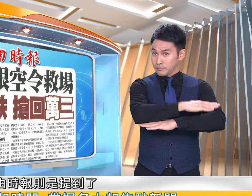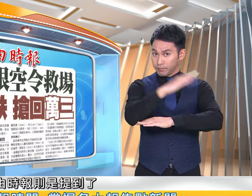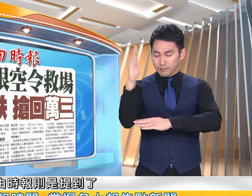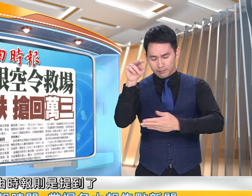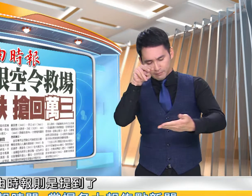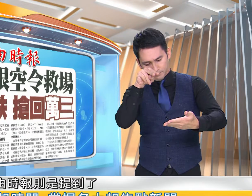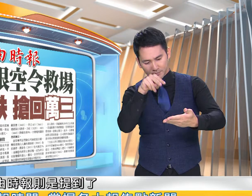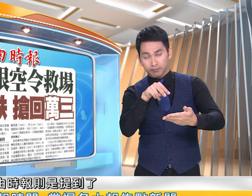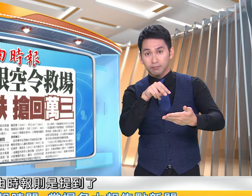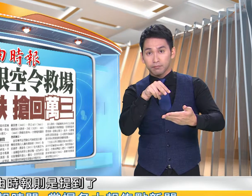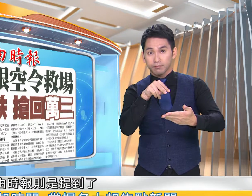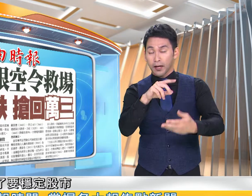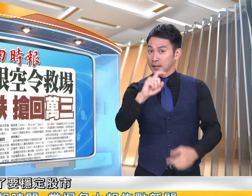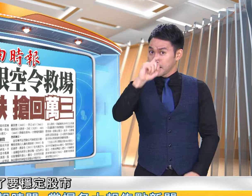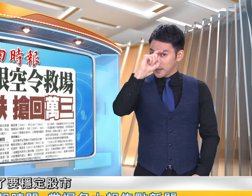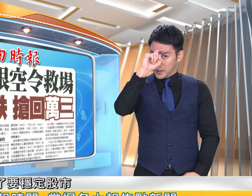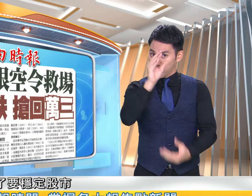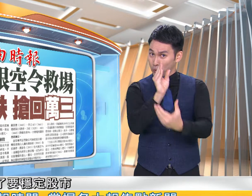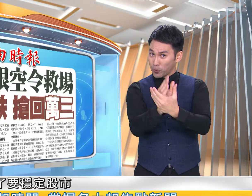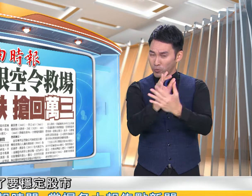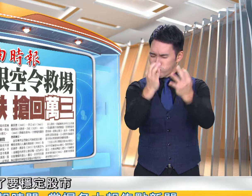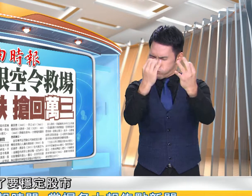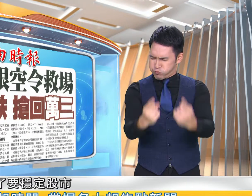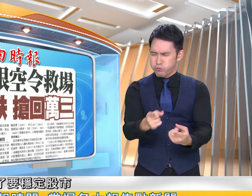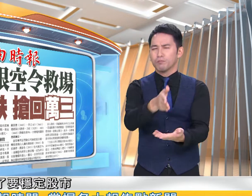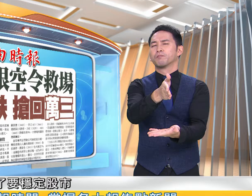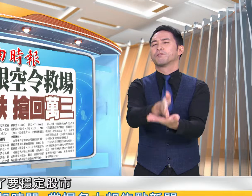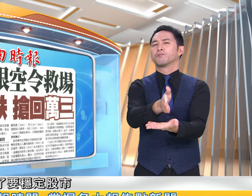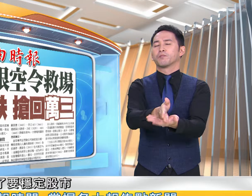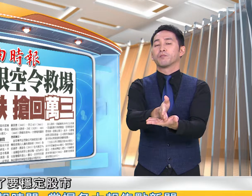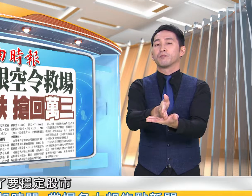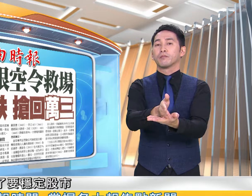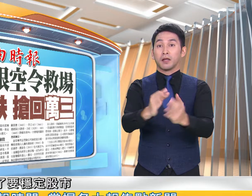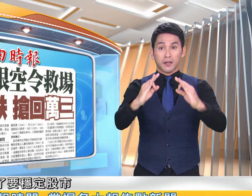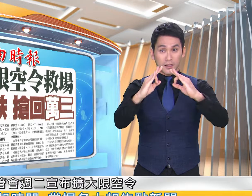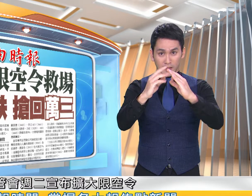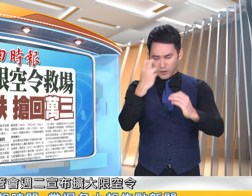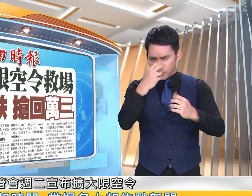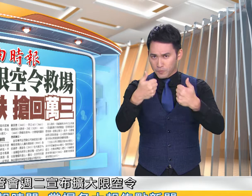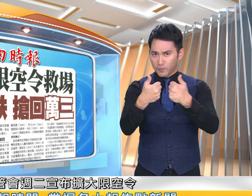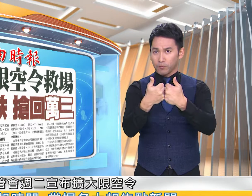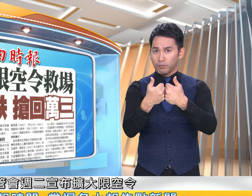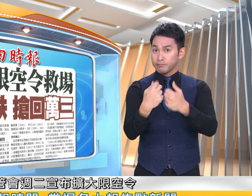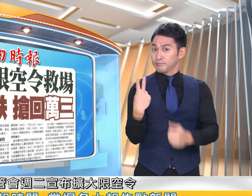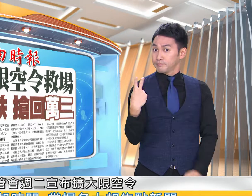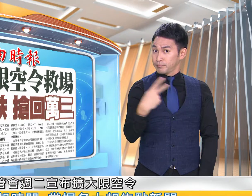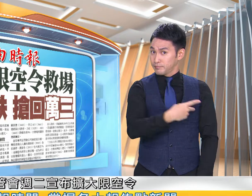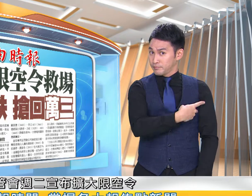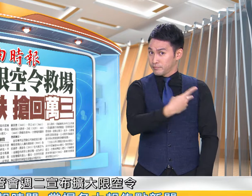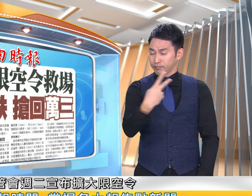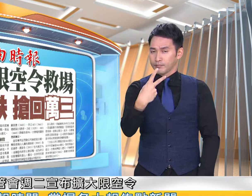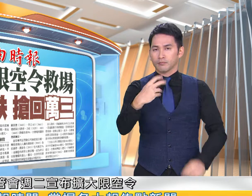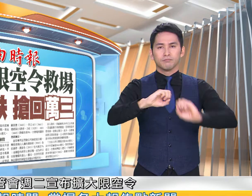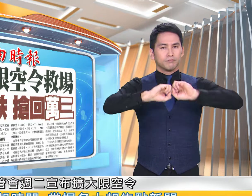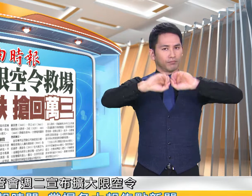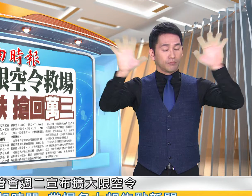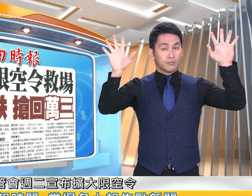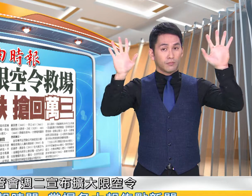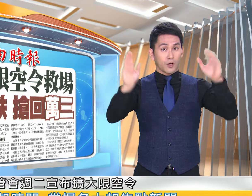而自由时报则是提到了，为了要稳定股市，金管会周二宣布扩大限